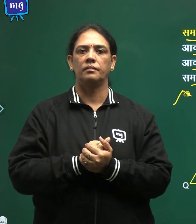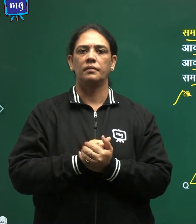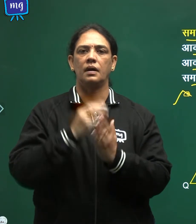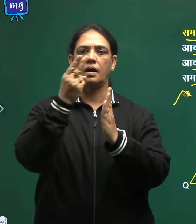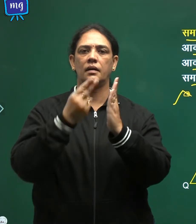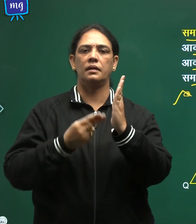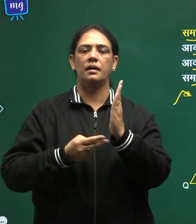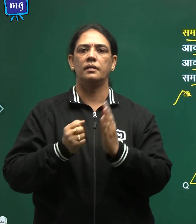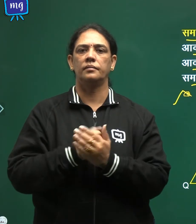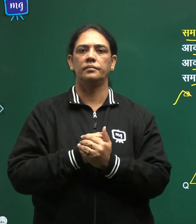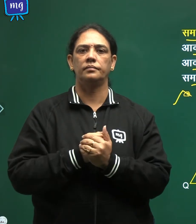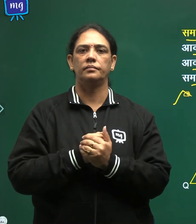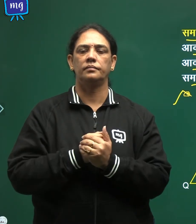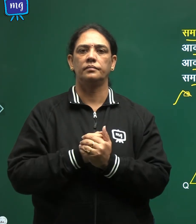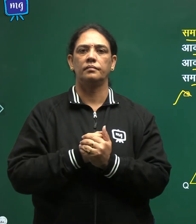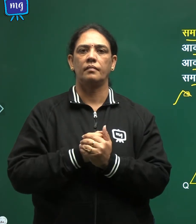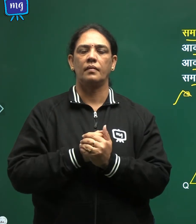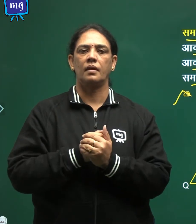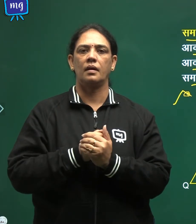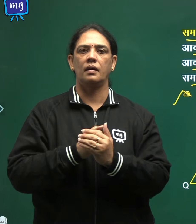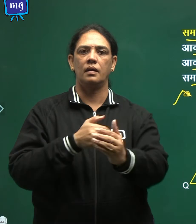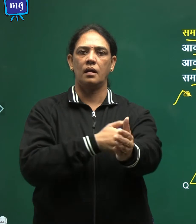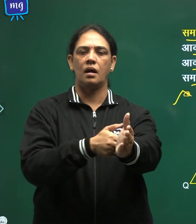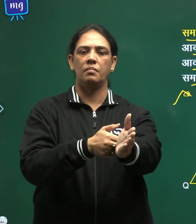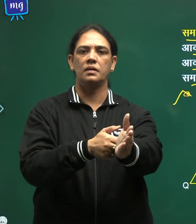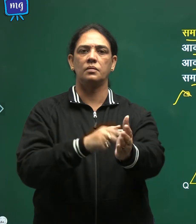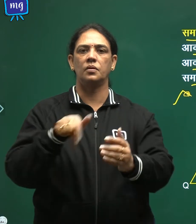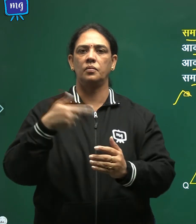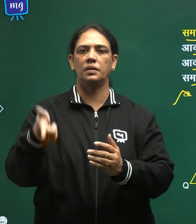आकृतियां समरूप होती हैं